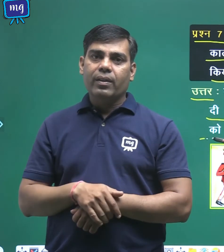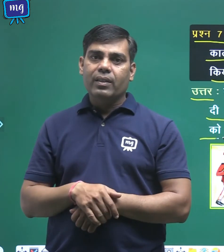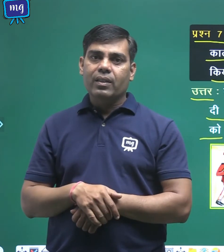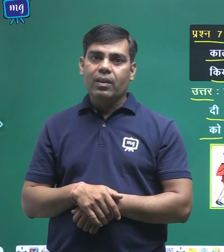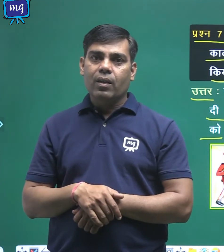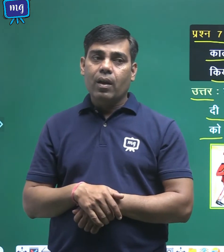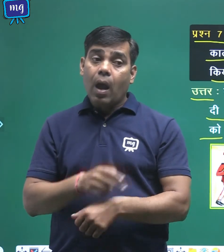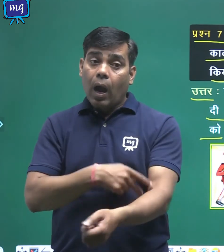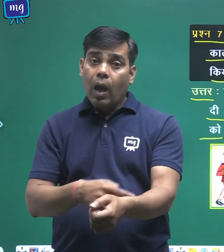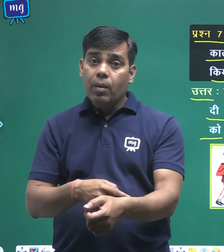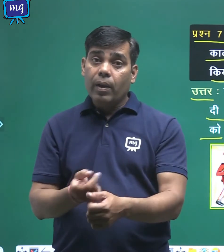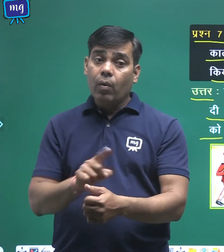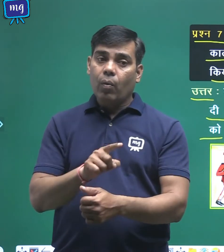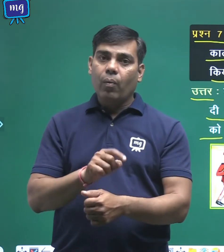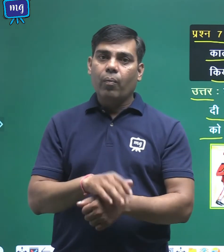कालीबाई को